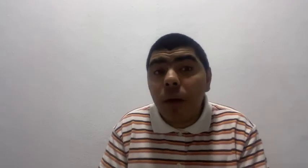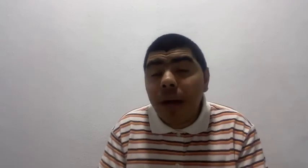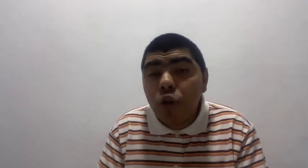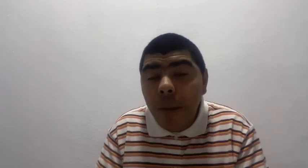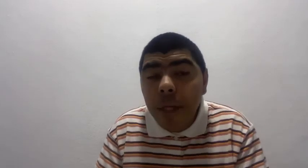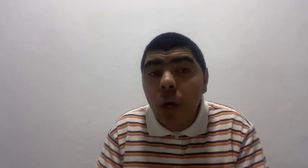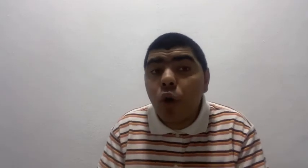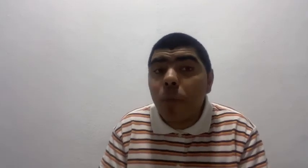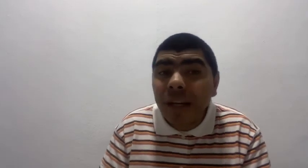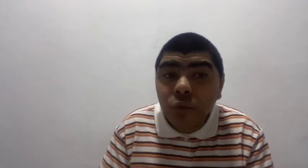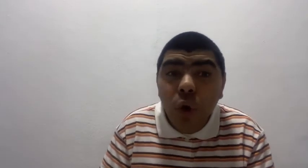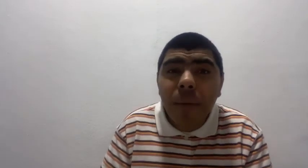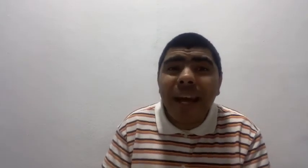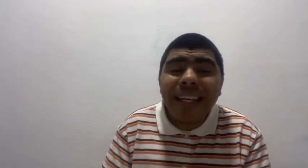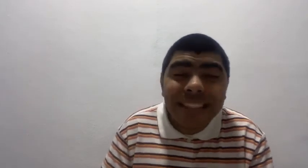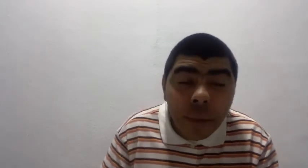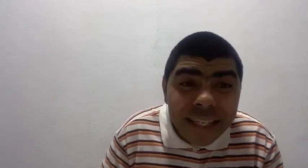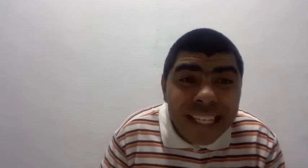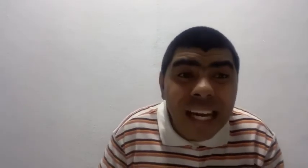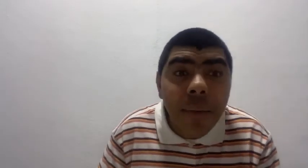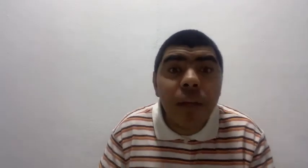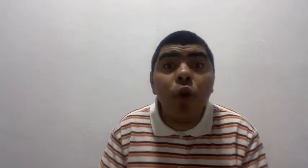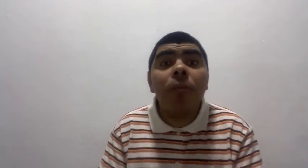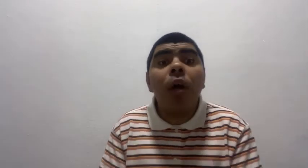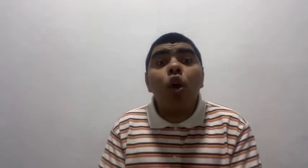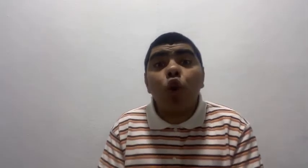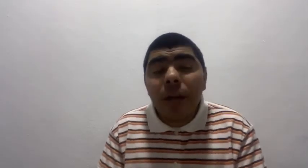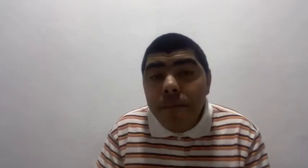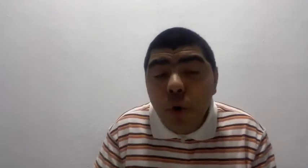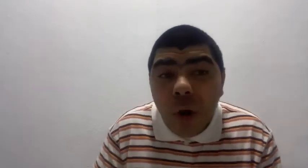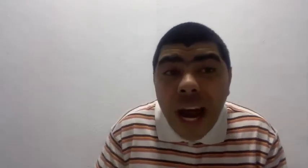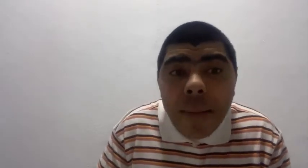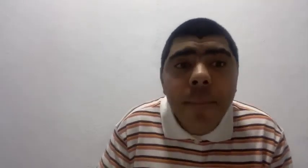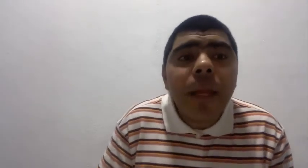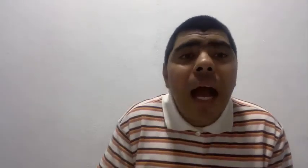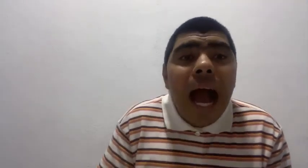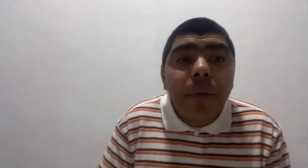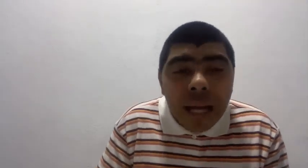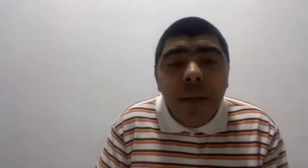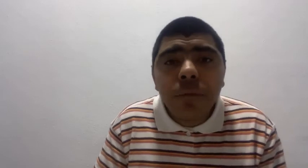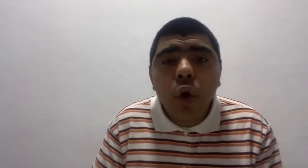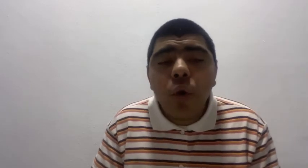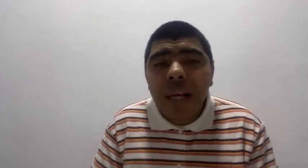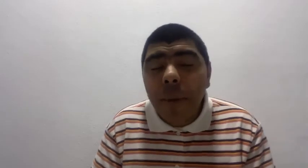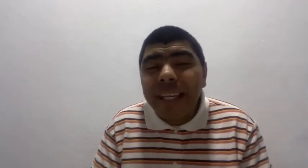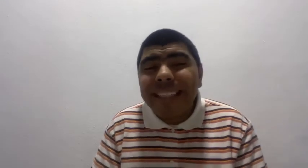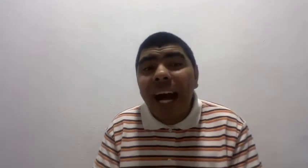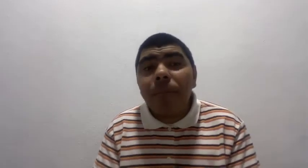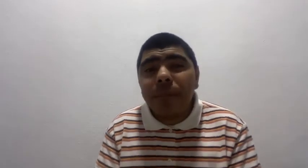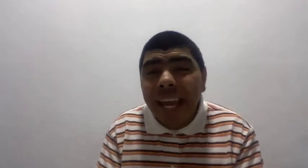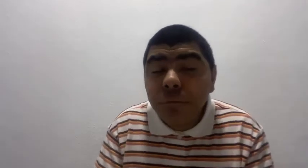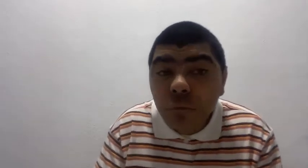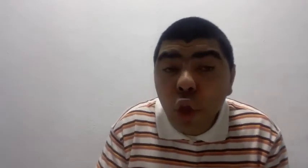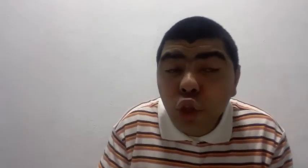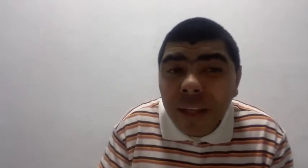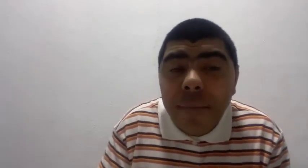hermano y amigo, el copastor evangelista Benny Caraballo, con el programa Hablando la Verdad en Todo